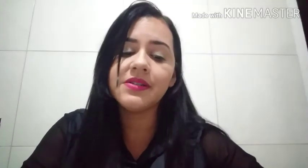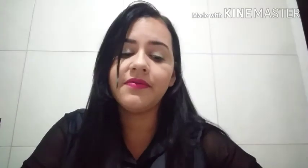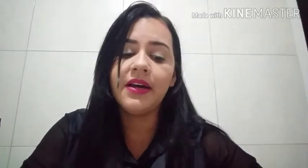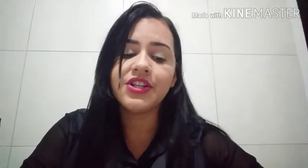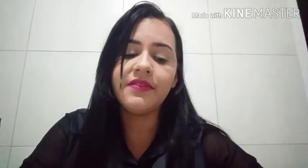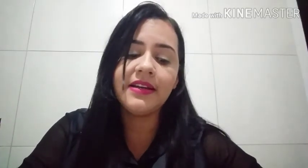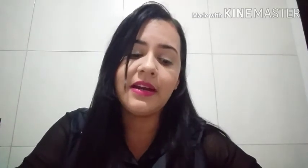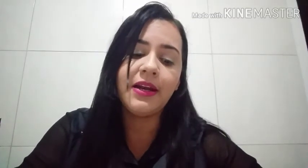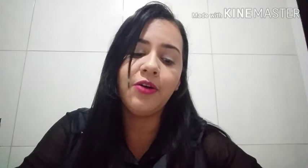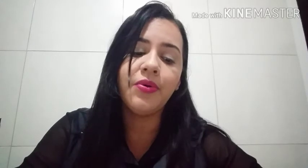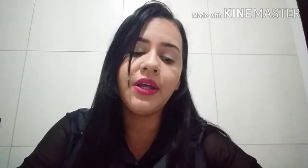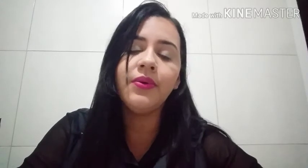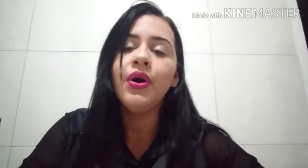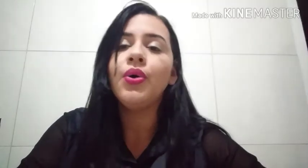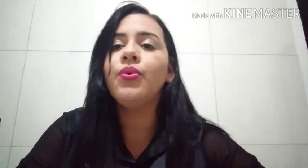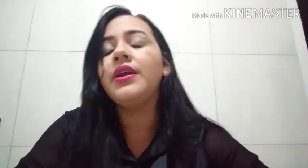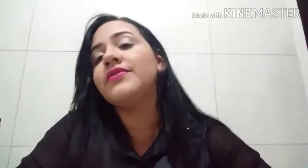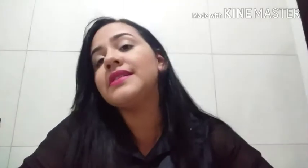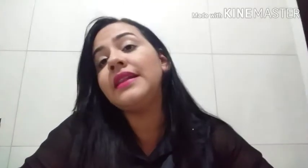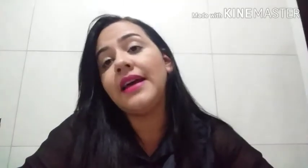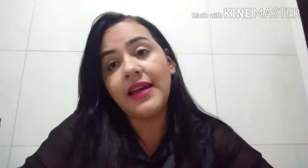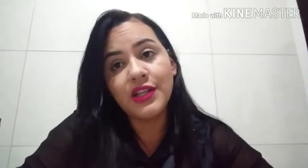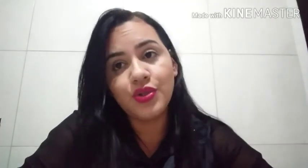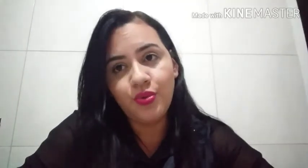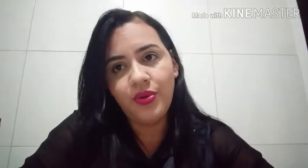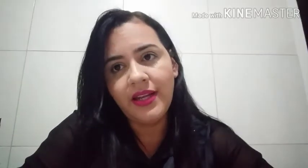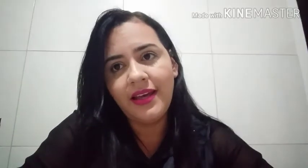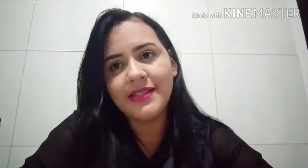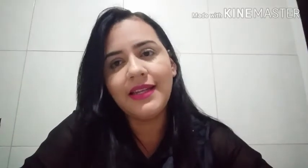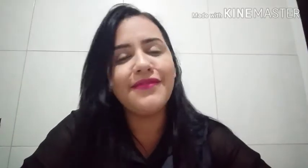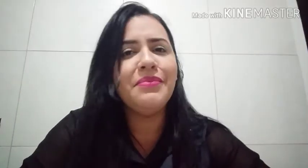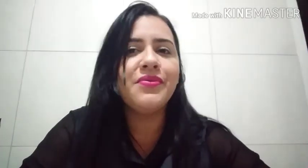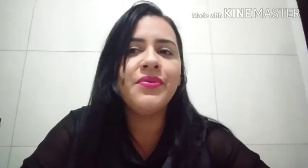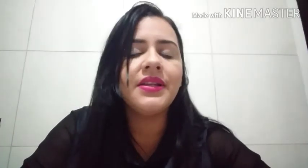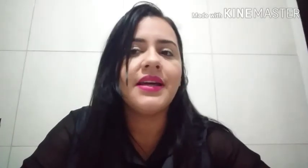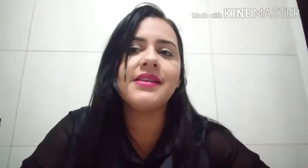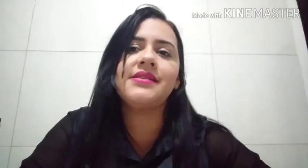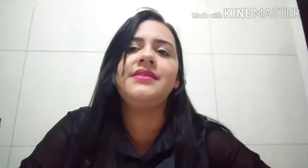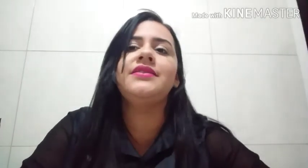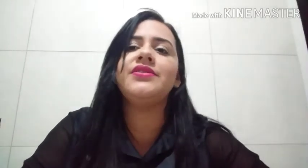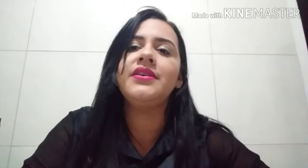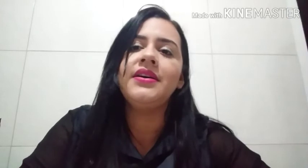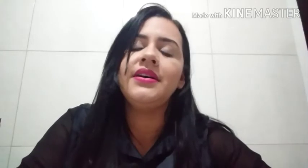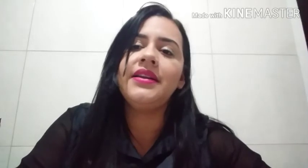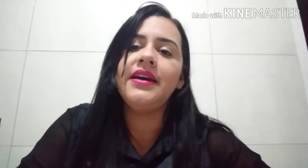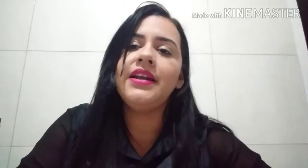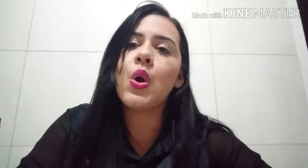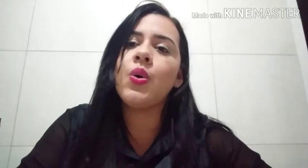a gente vai trabalhar um pouquinho o livro Cinderela Surda, né? Esse livro é muito interessante, né? Ele conta